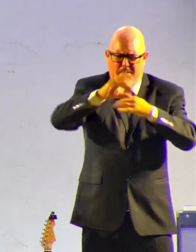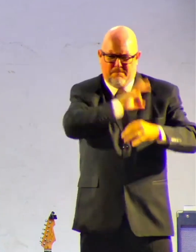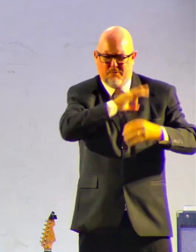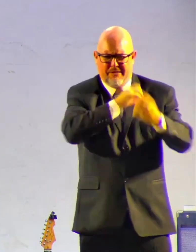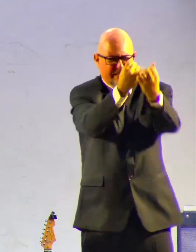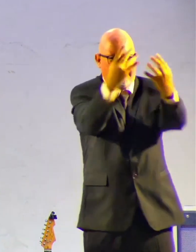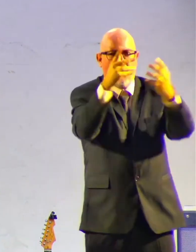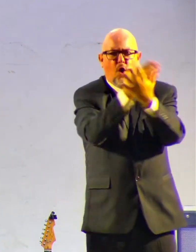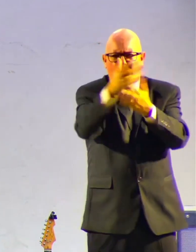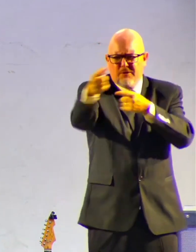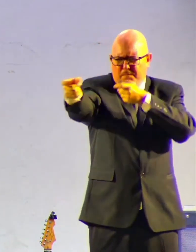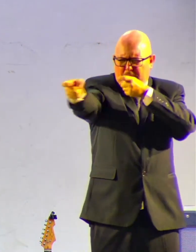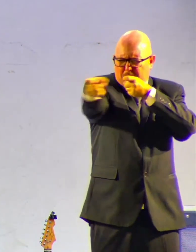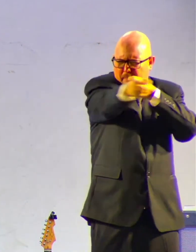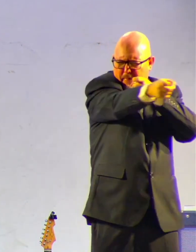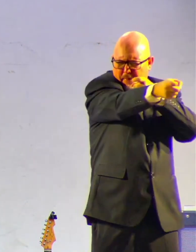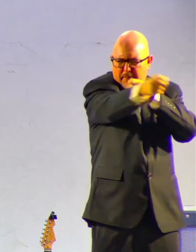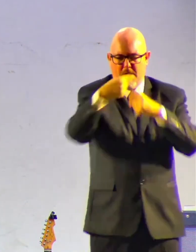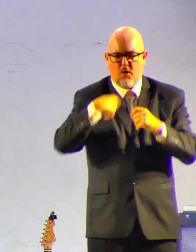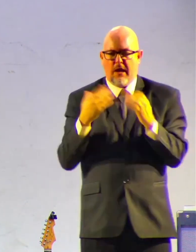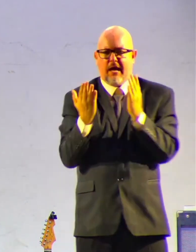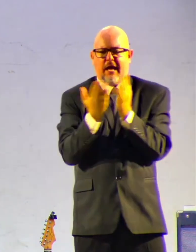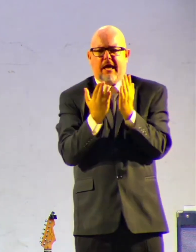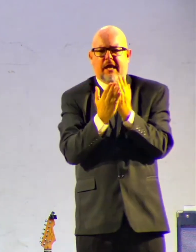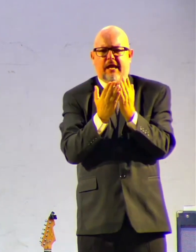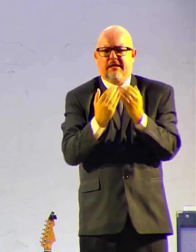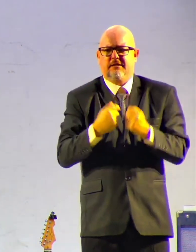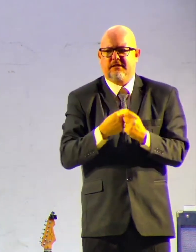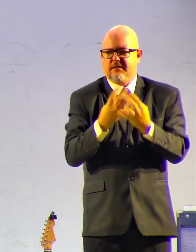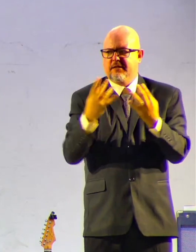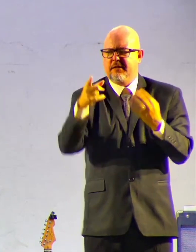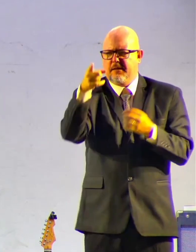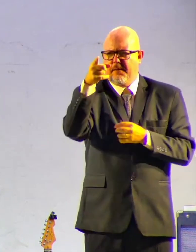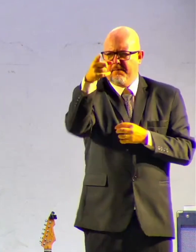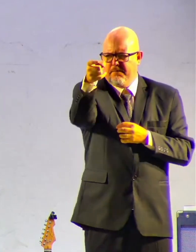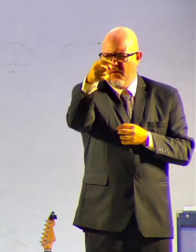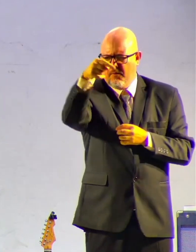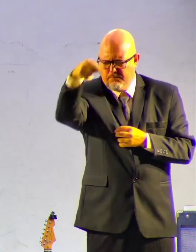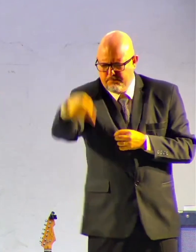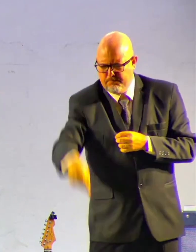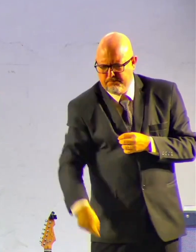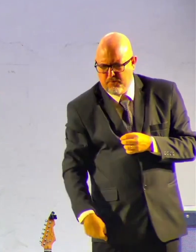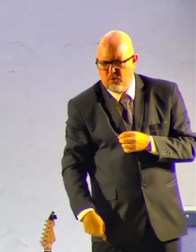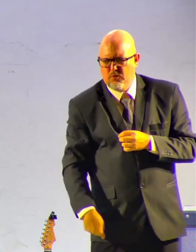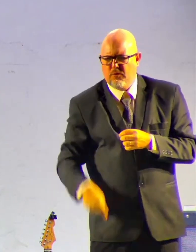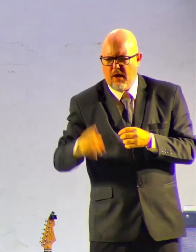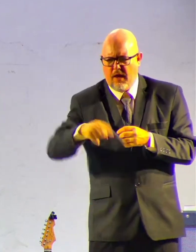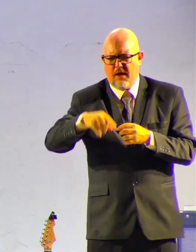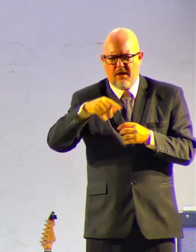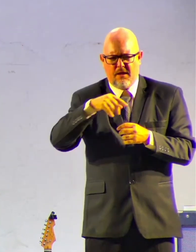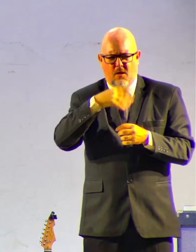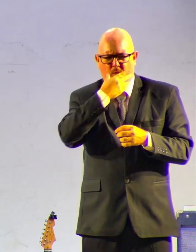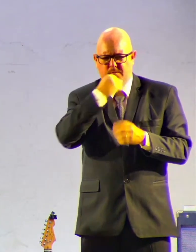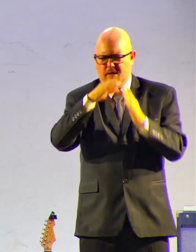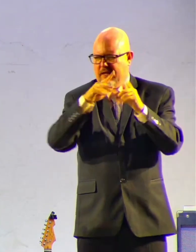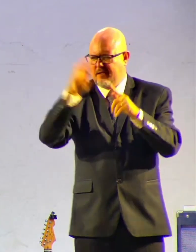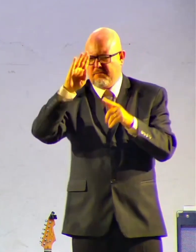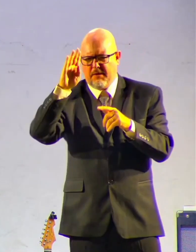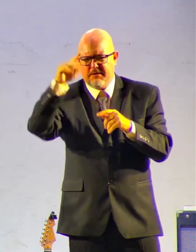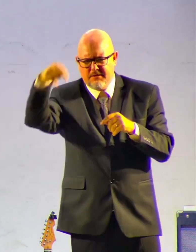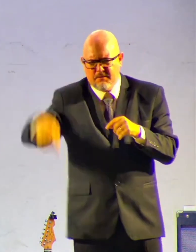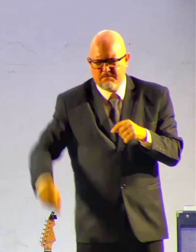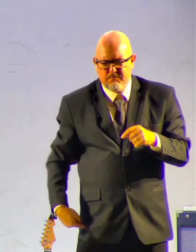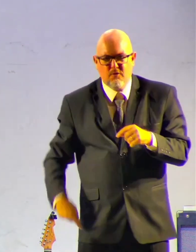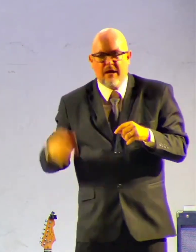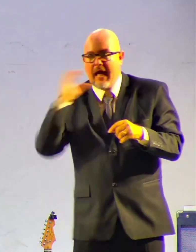e começou a atirar impiedosamente nos crentes, deram um tiro na perna desse moço batista. Correram com